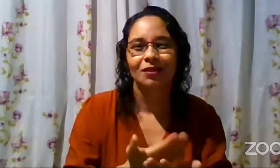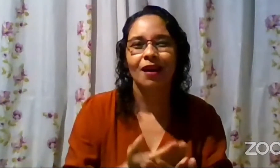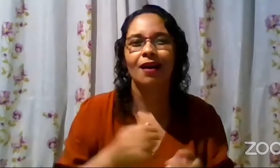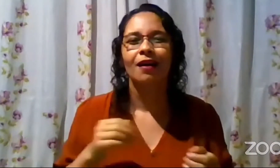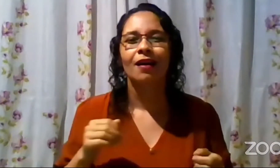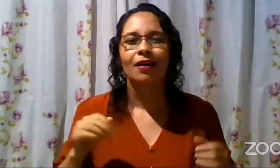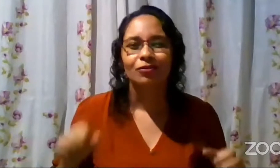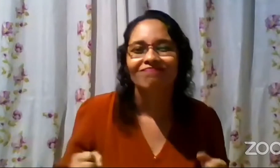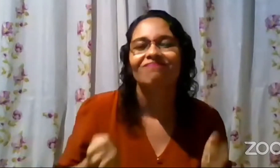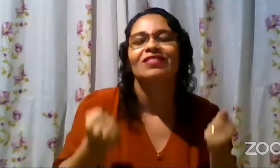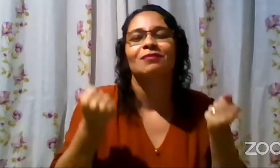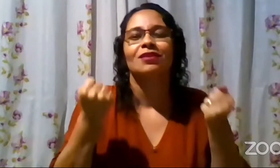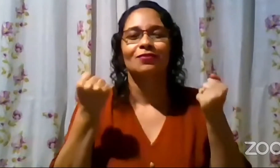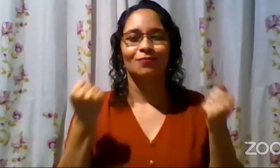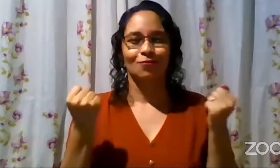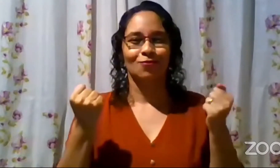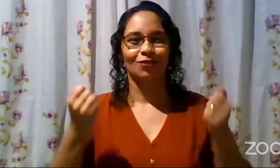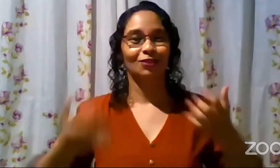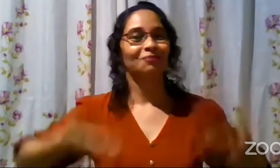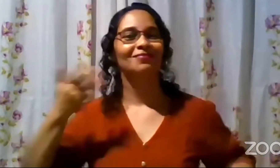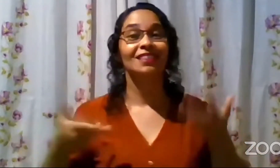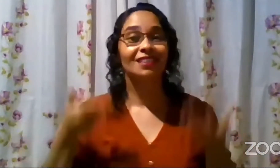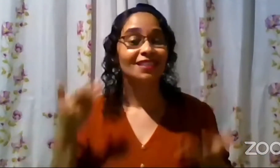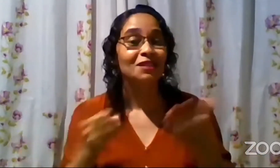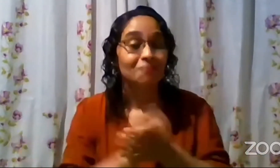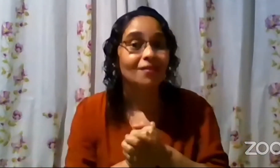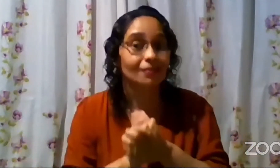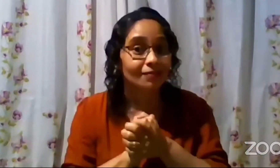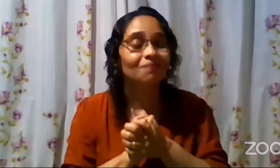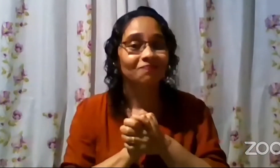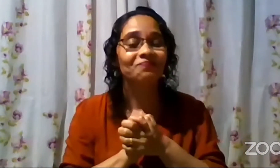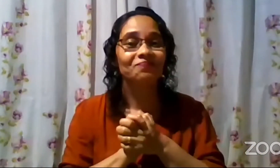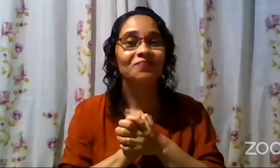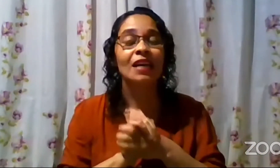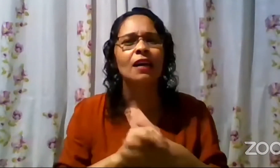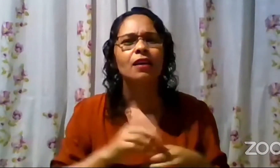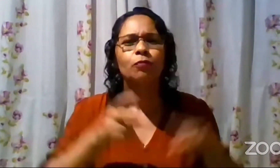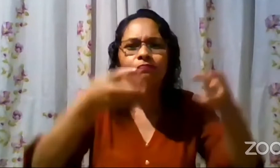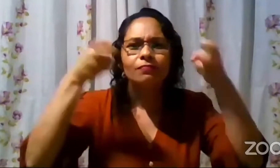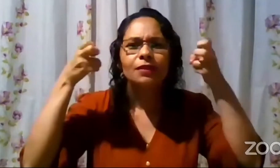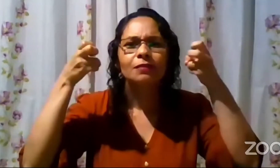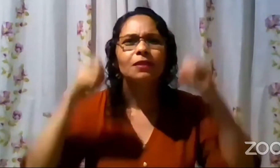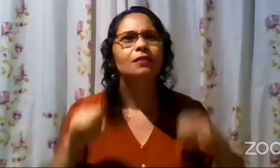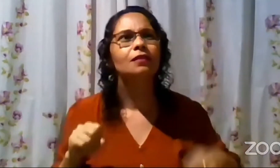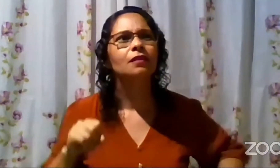E aí eu comecei a estudar, isso me deu força, ânimo. E aí eu